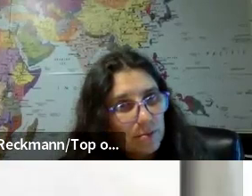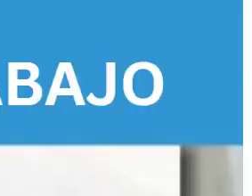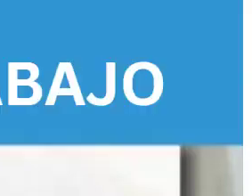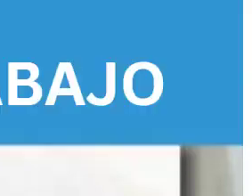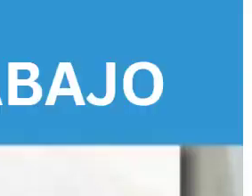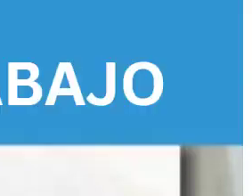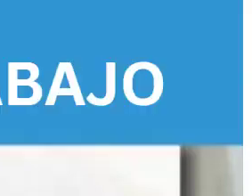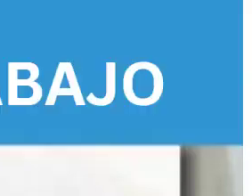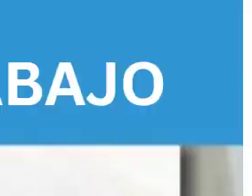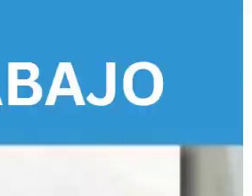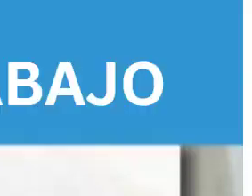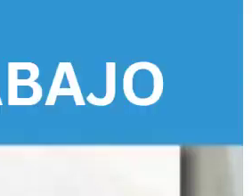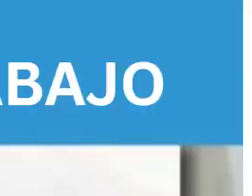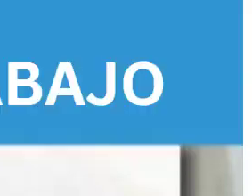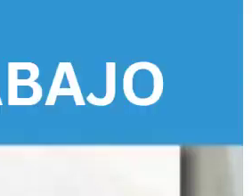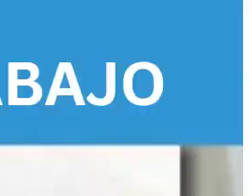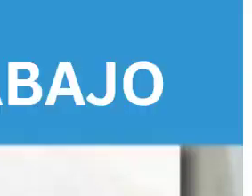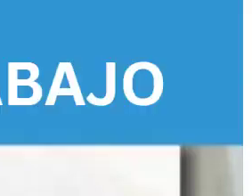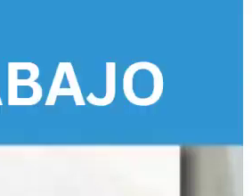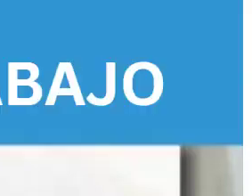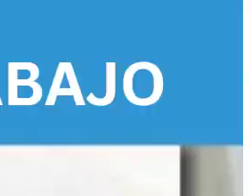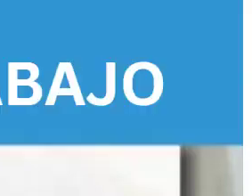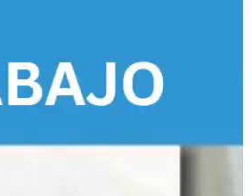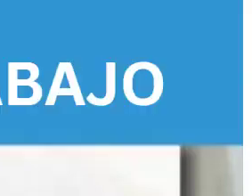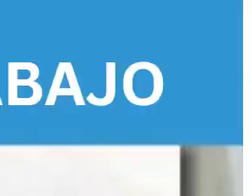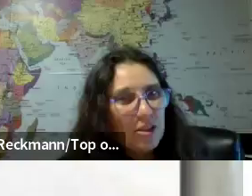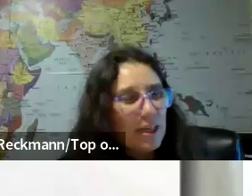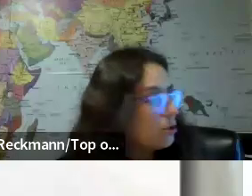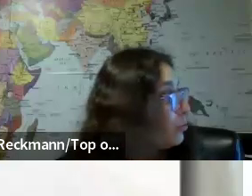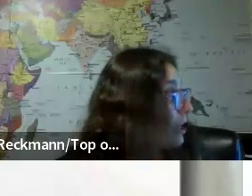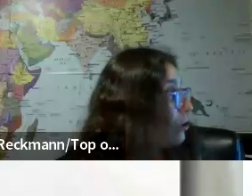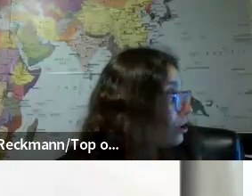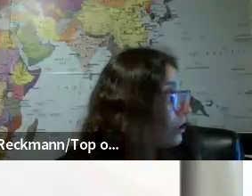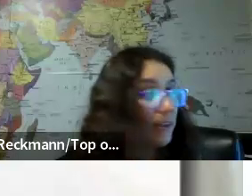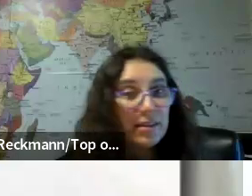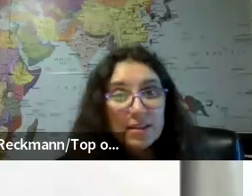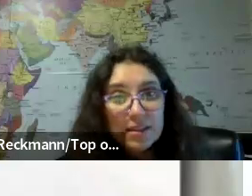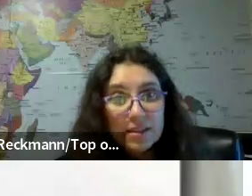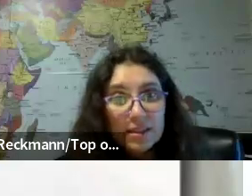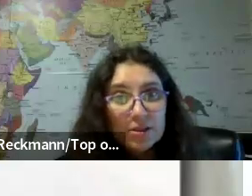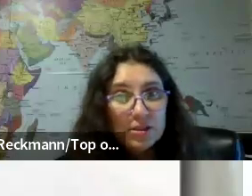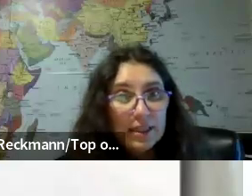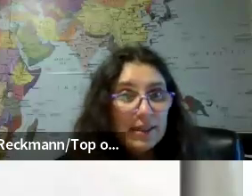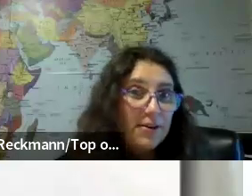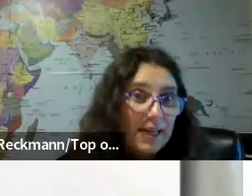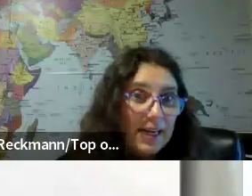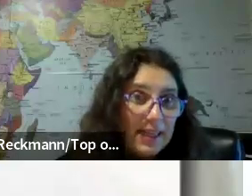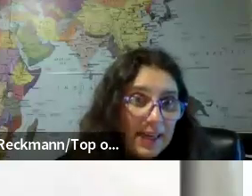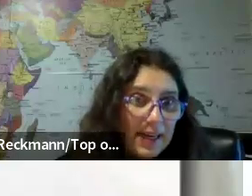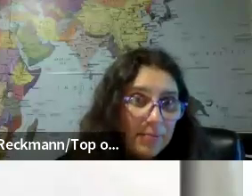Sí, yo porque, igual no creo que cae la silla. ¿no es cierto? Es muy angosta. Entonces, claro, es la